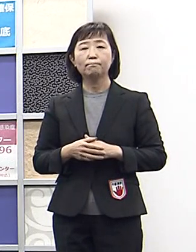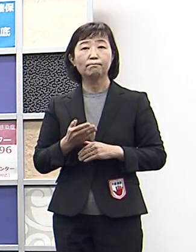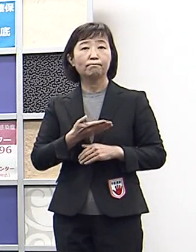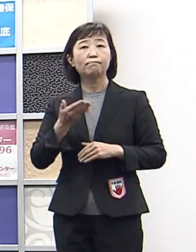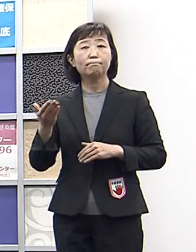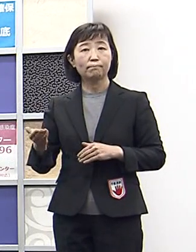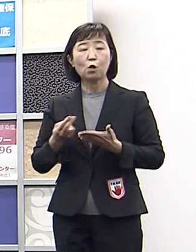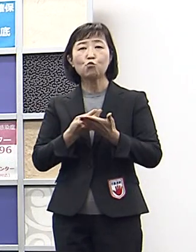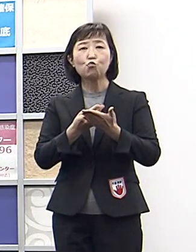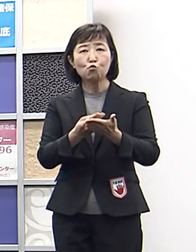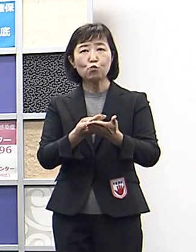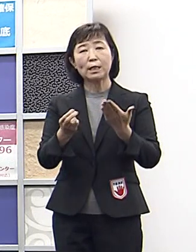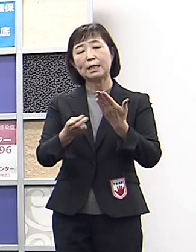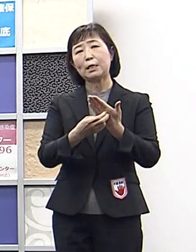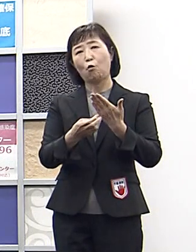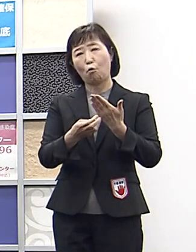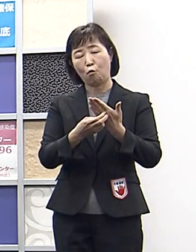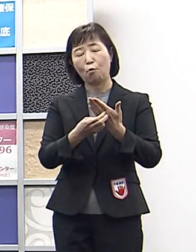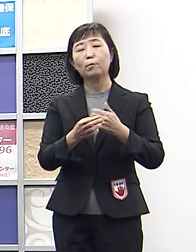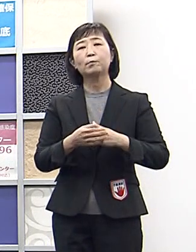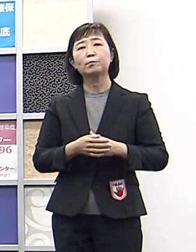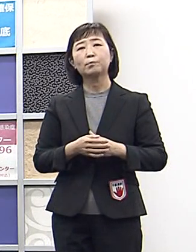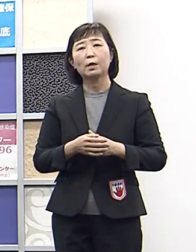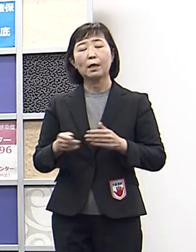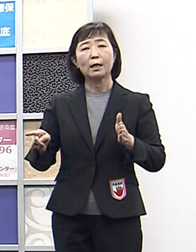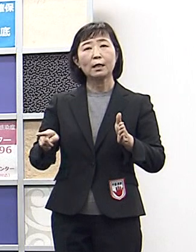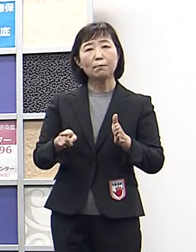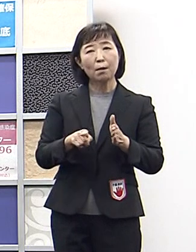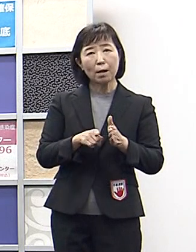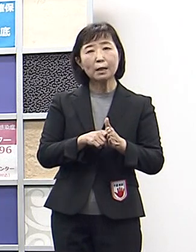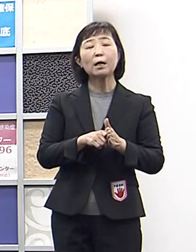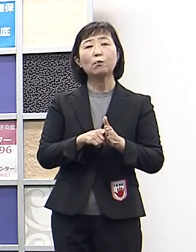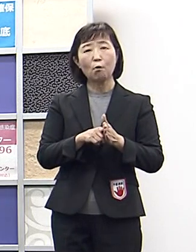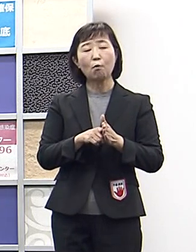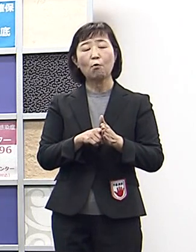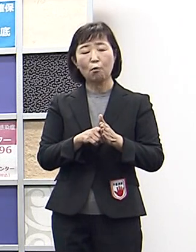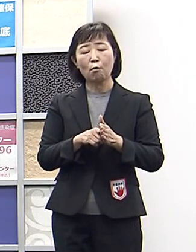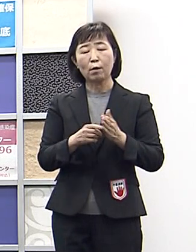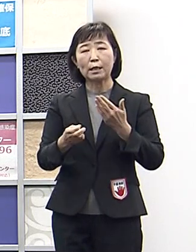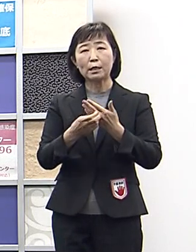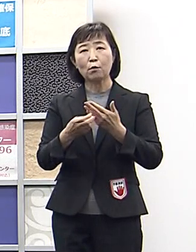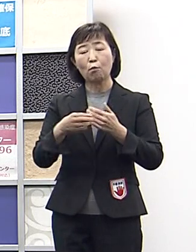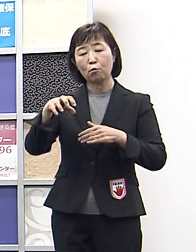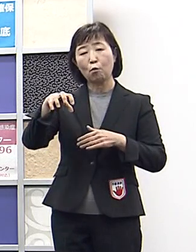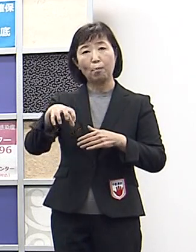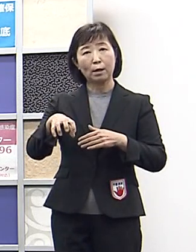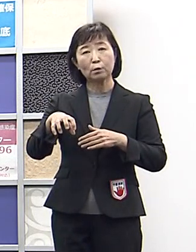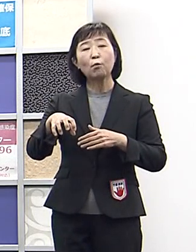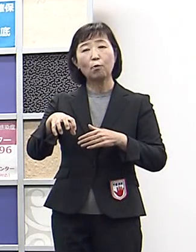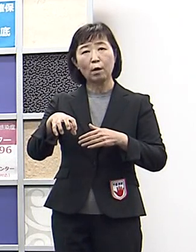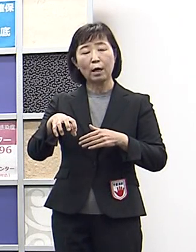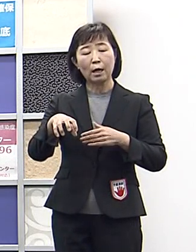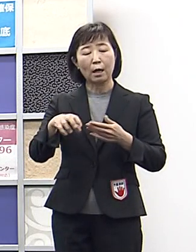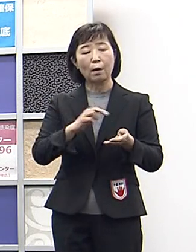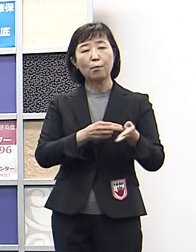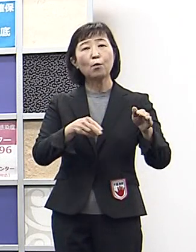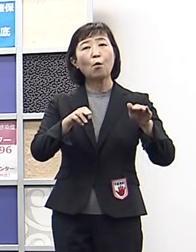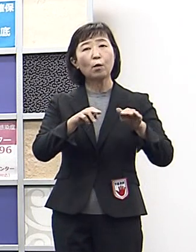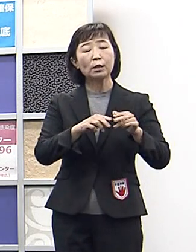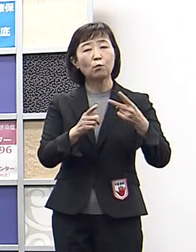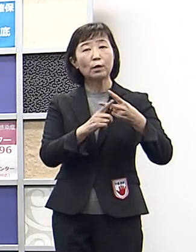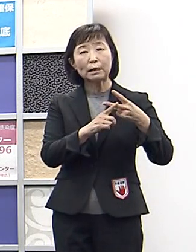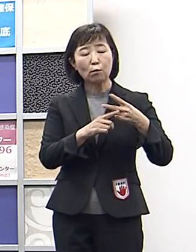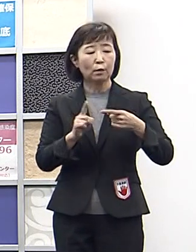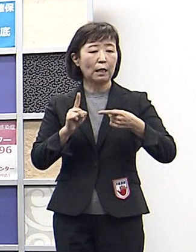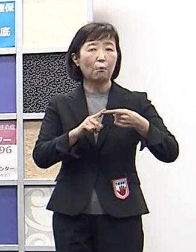次に入院医療体制につきましてはこれまでの重点医療機関等での対応から病院機能に応じた役割